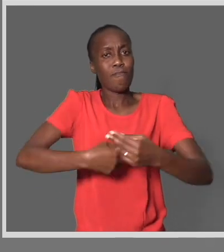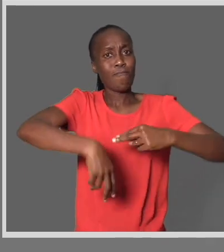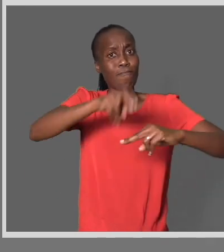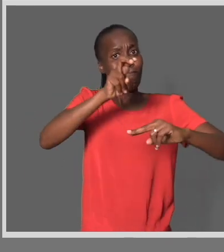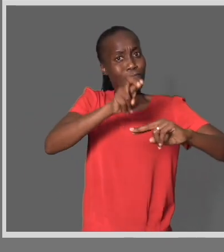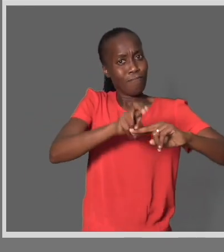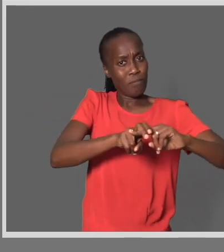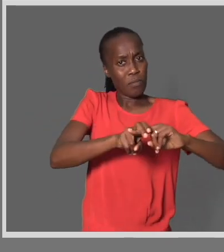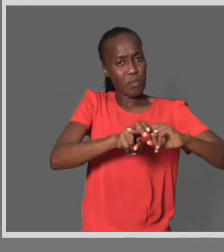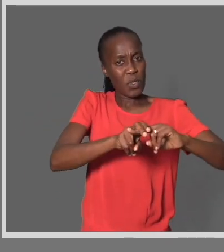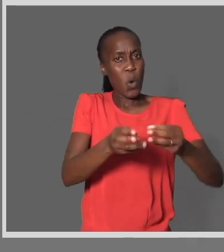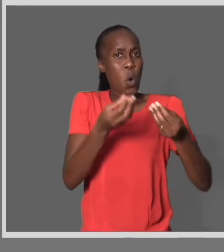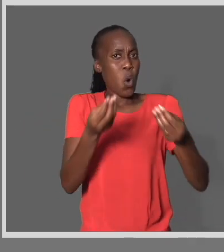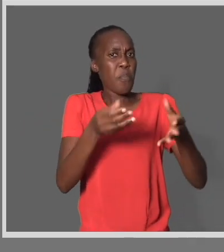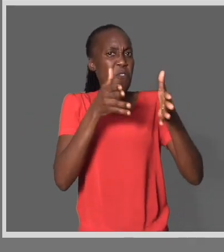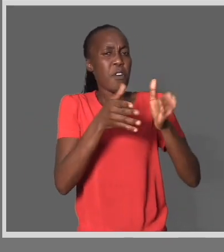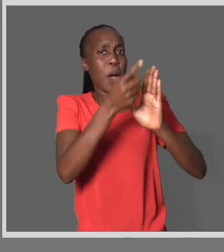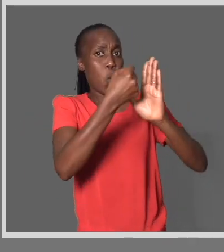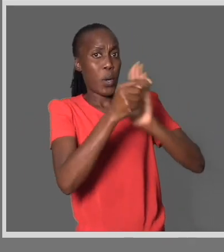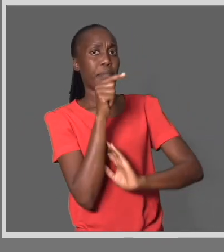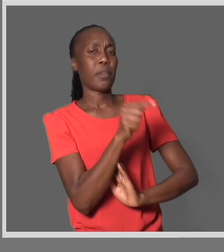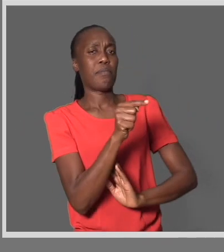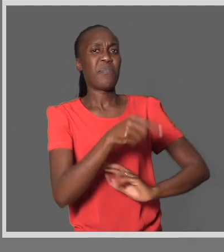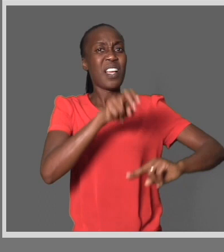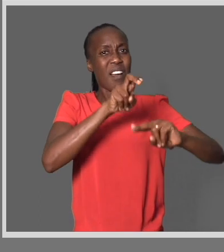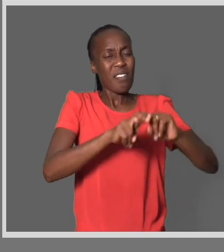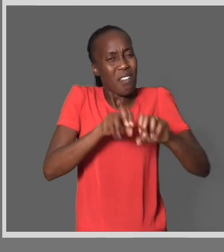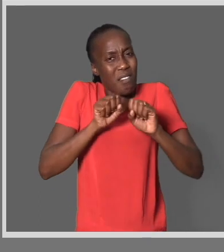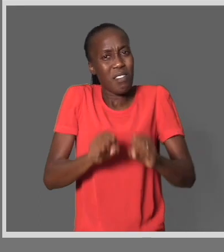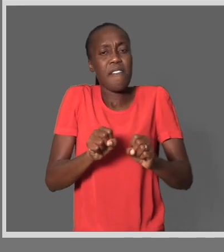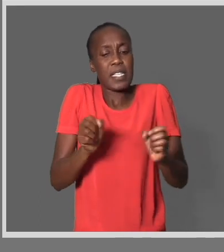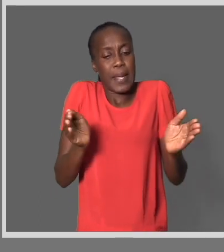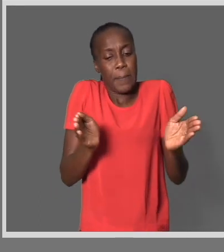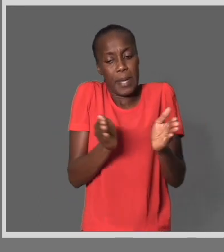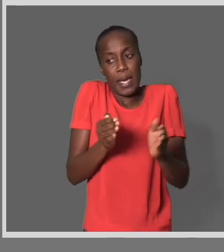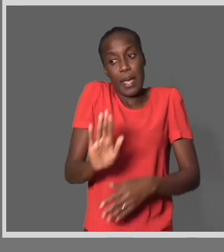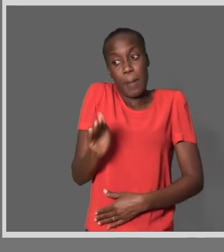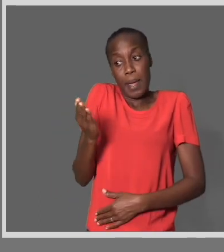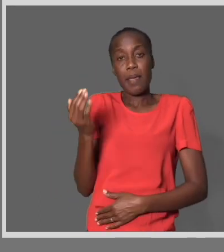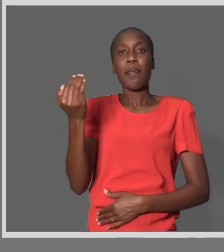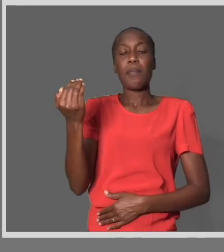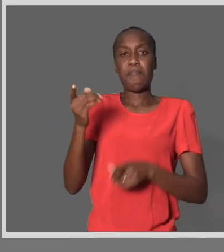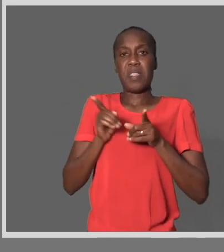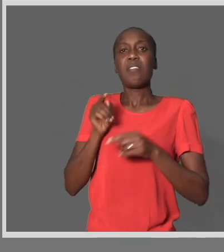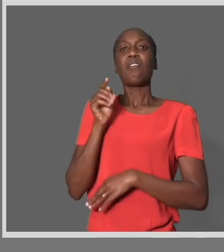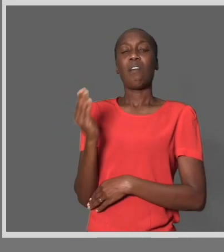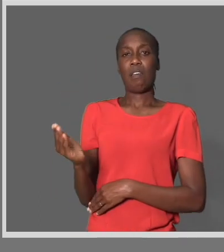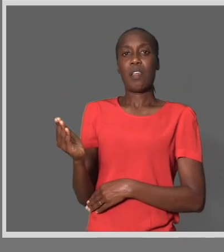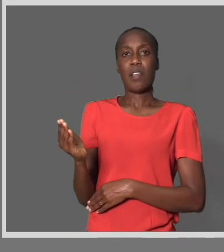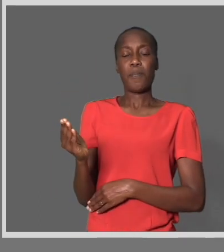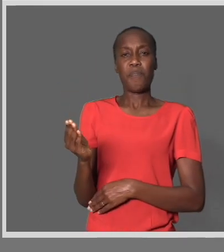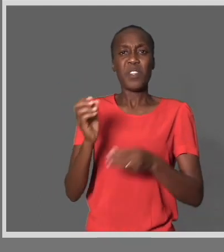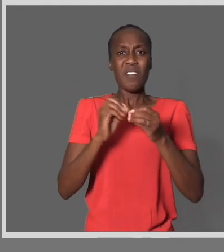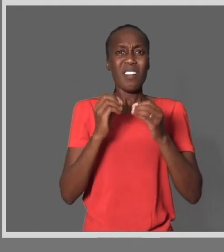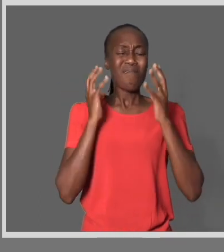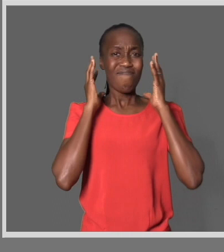e estar sentada numa posição correta. Então, para ela, a cadeira tem que ser pequena. E visto que ela consegue controlar o